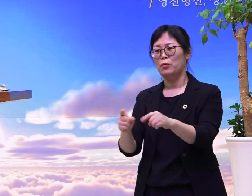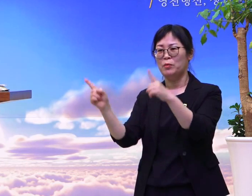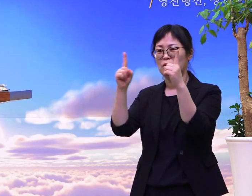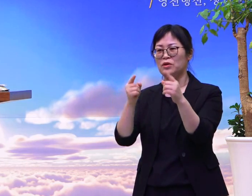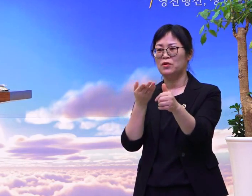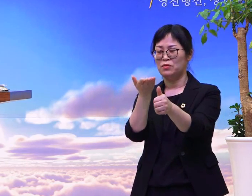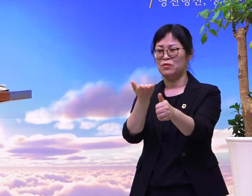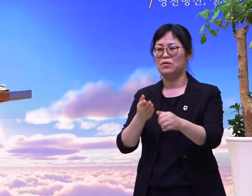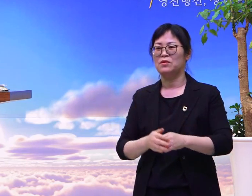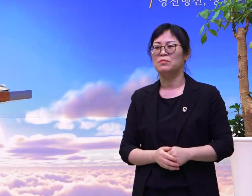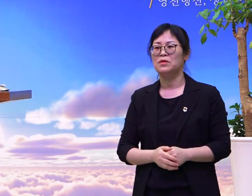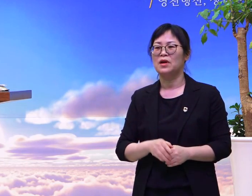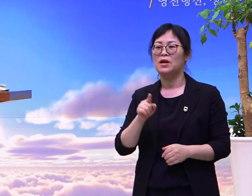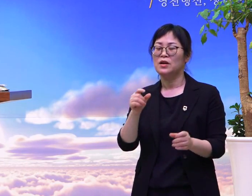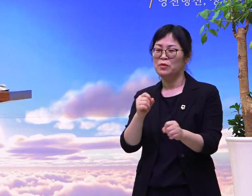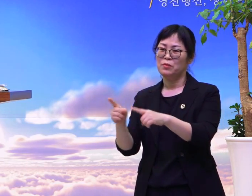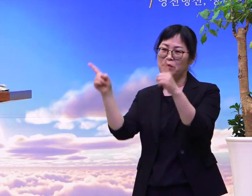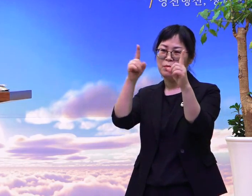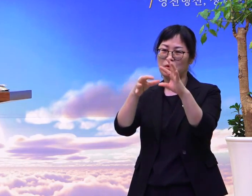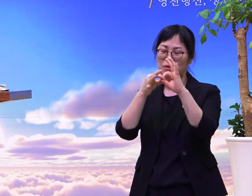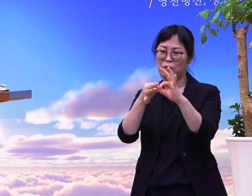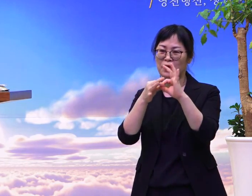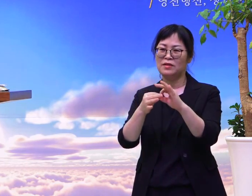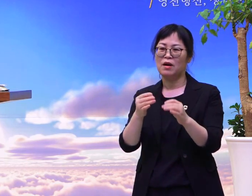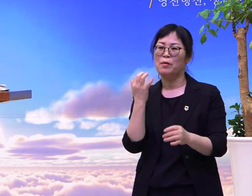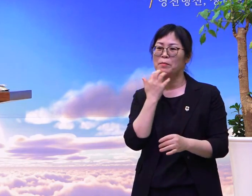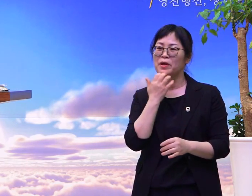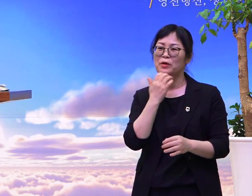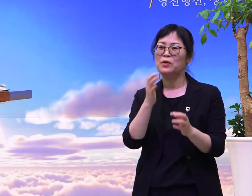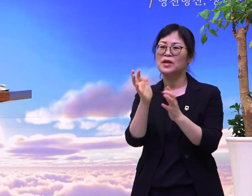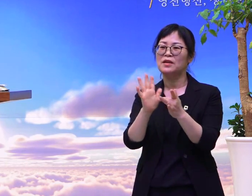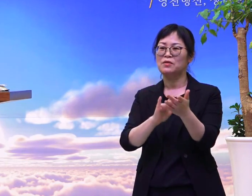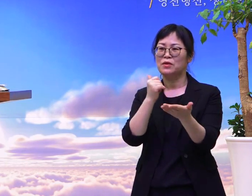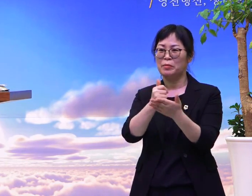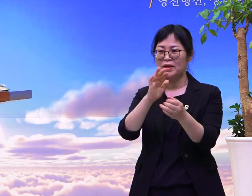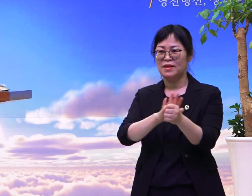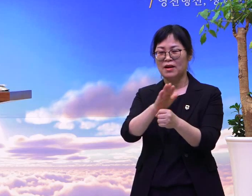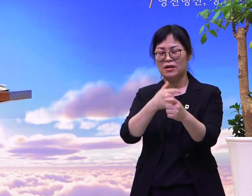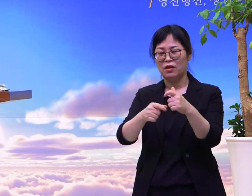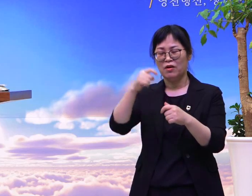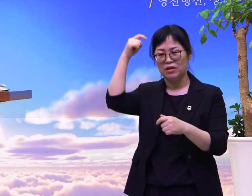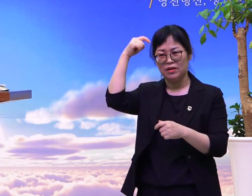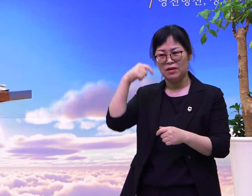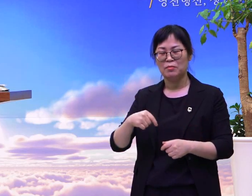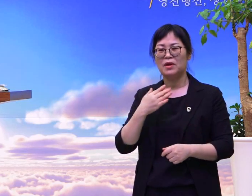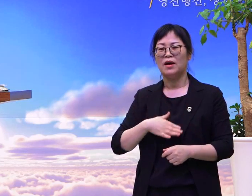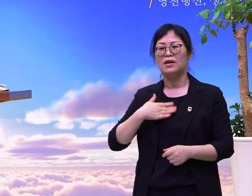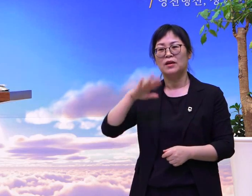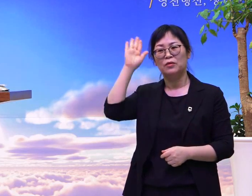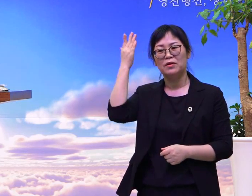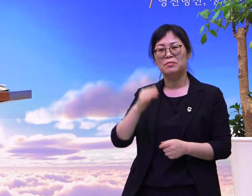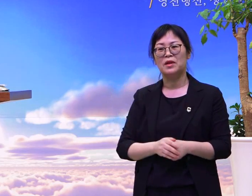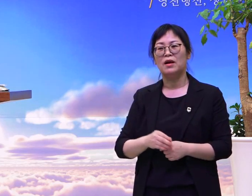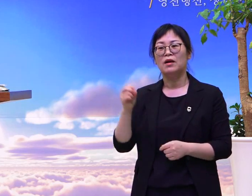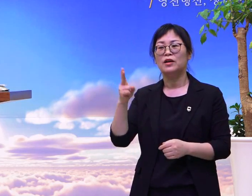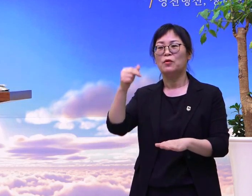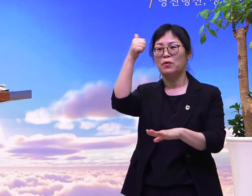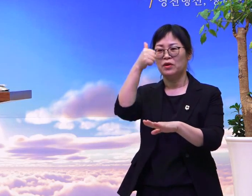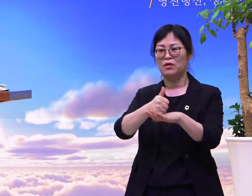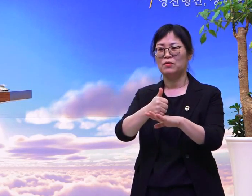주셨습니다. 그런 회복을 통해서 베드로는 예수님의 사랑을 더 깊이 알게 됐습니다. 그리고